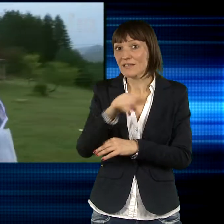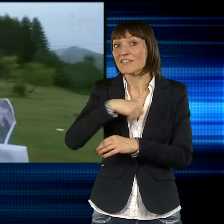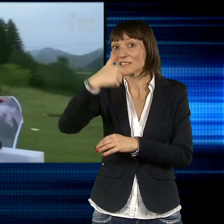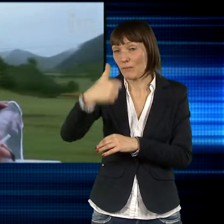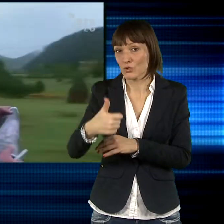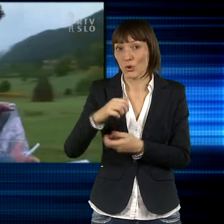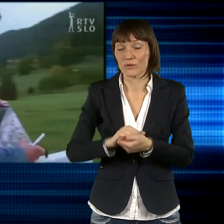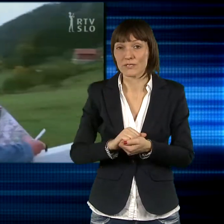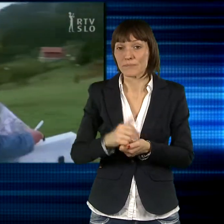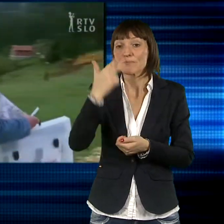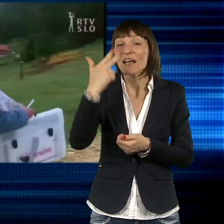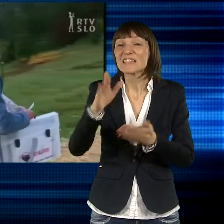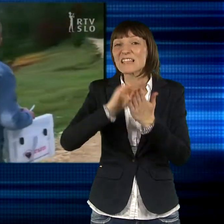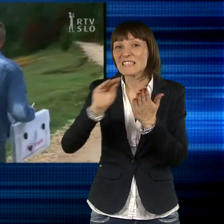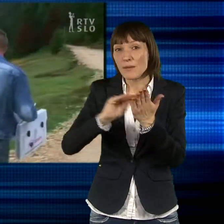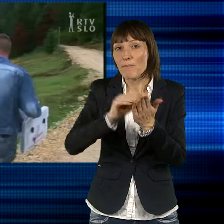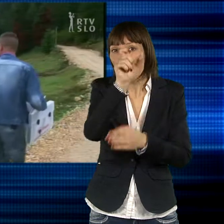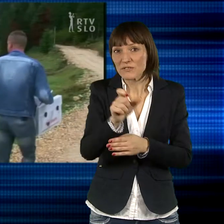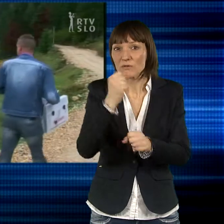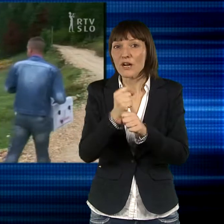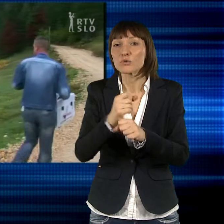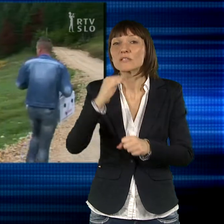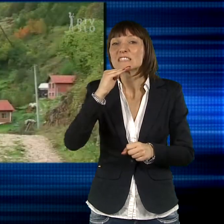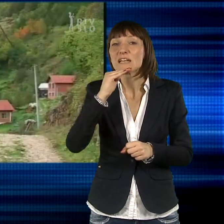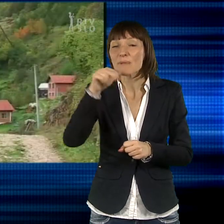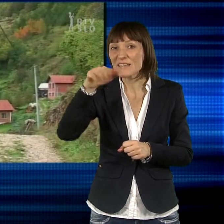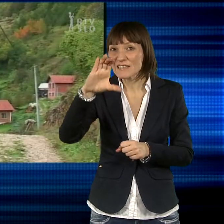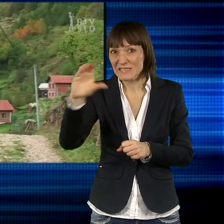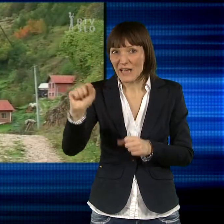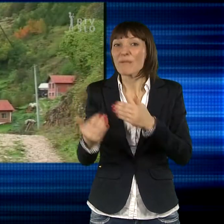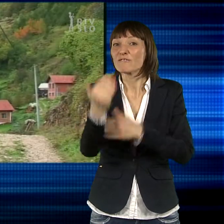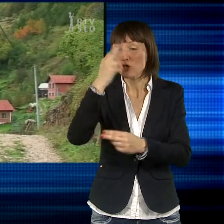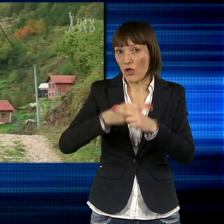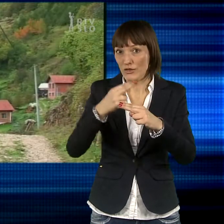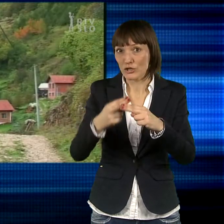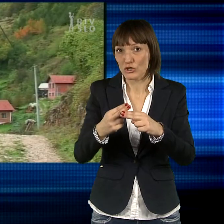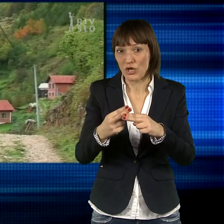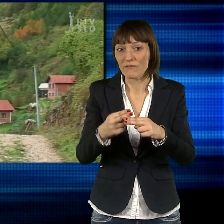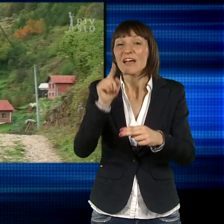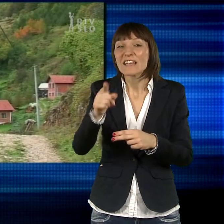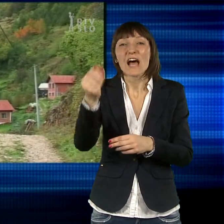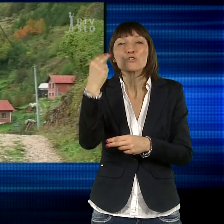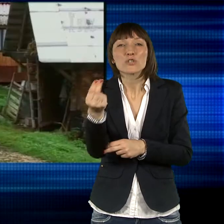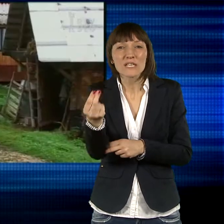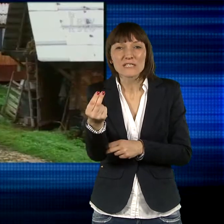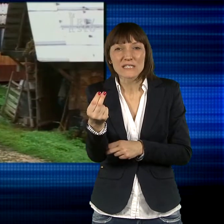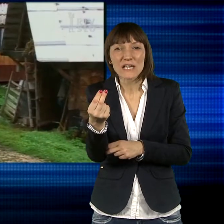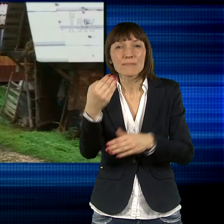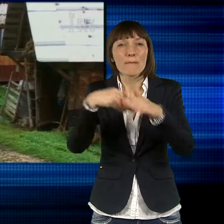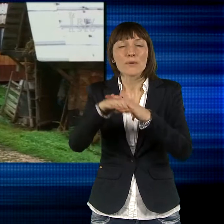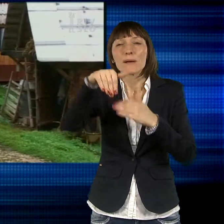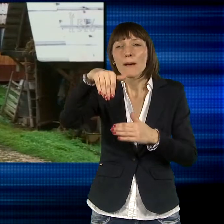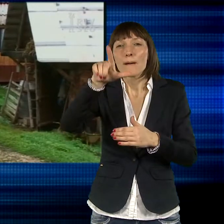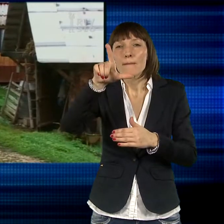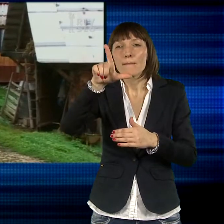letih samostojnosti. 30 popisovalcev dela tudi v Srebrenici in okolici na vzhodu države, tam, kjer so srbske sile pod